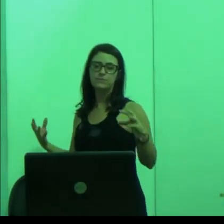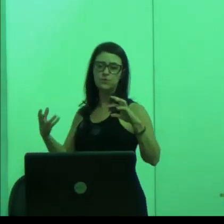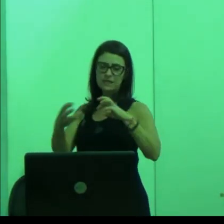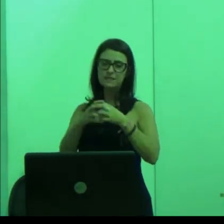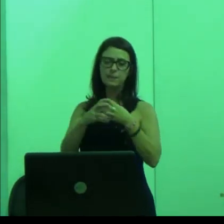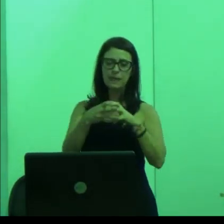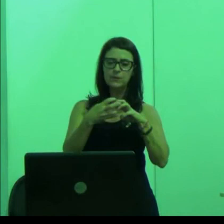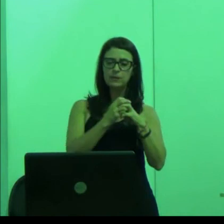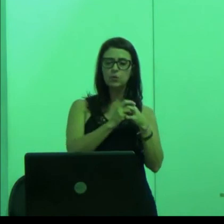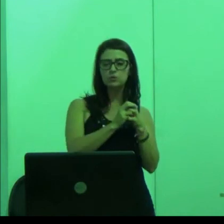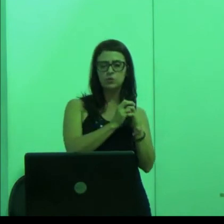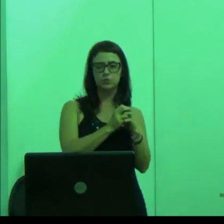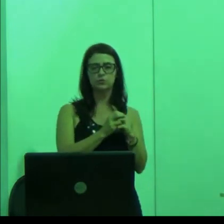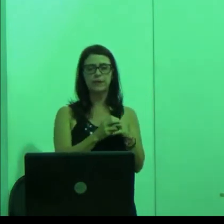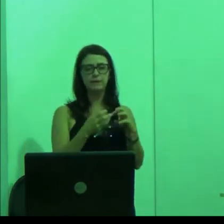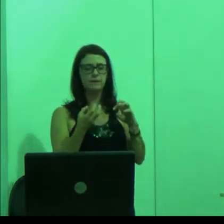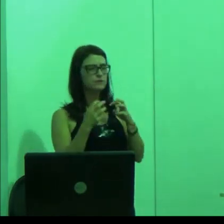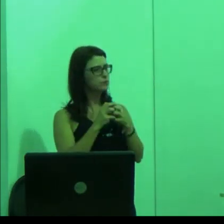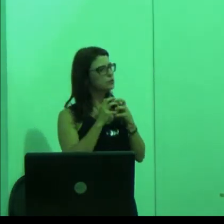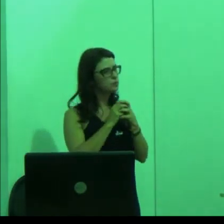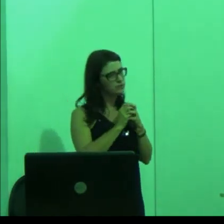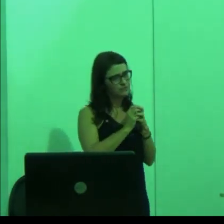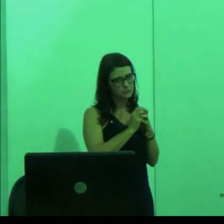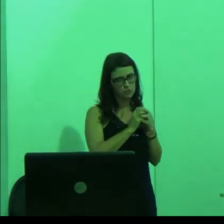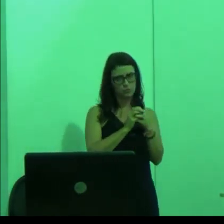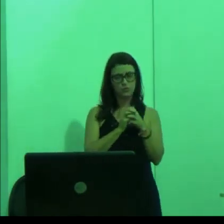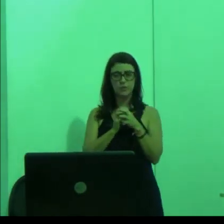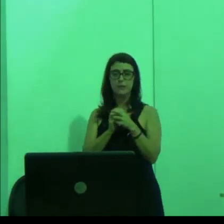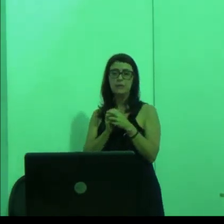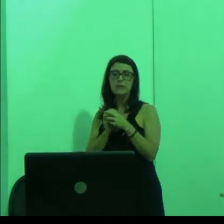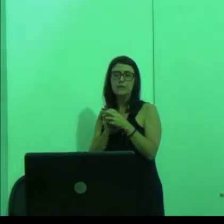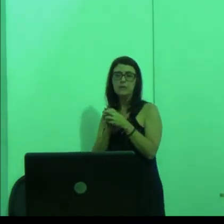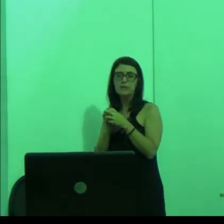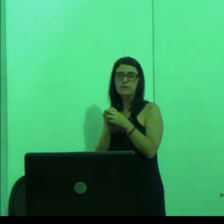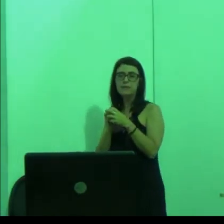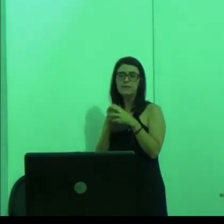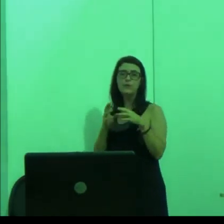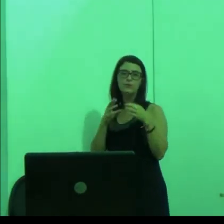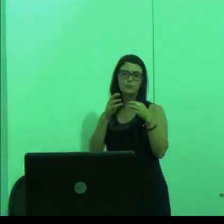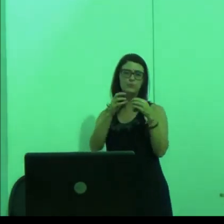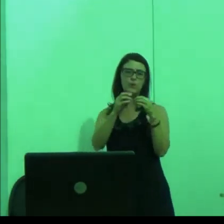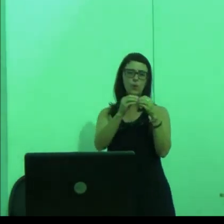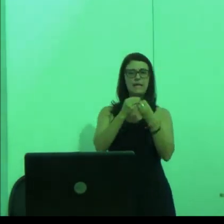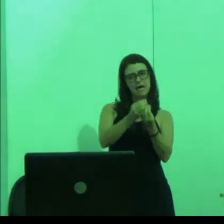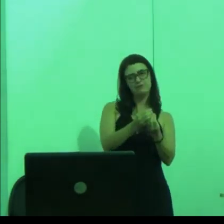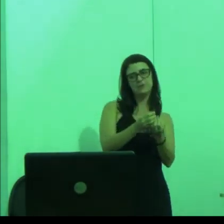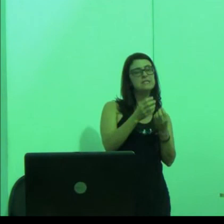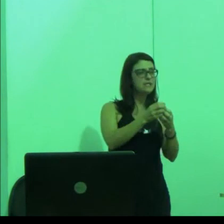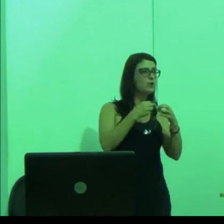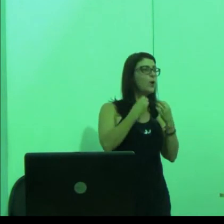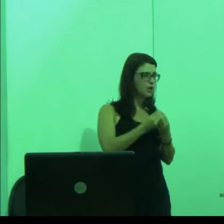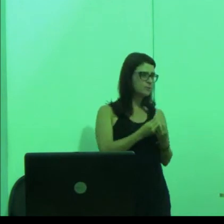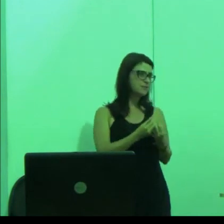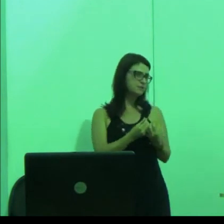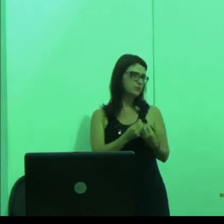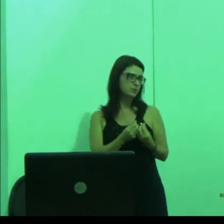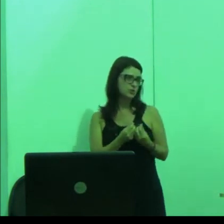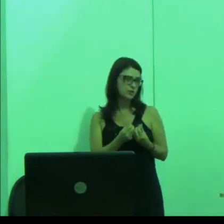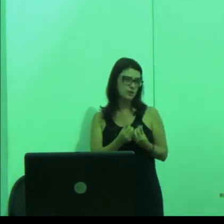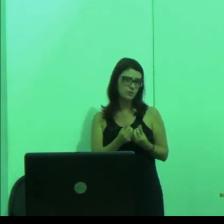desse trabalho que é todo junto, né, que todo mundo está fazendo junto. E aí eu olhava para esse livro, eu olho para esse livro hoje, né, como